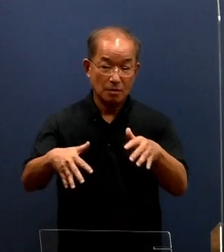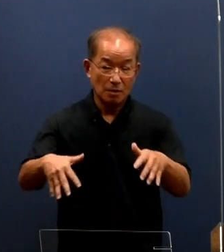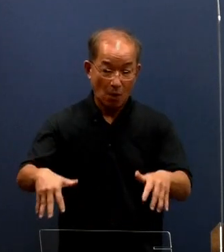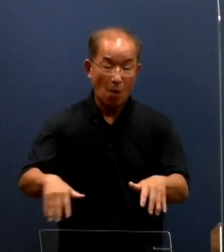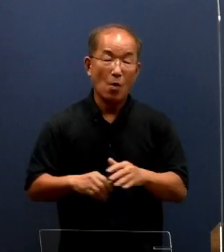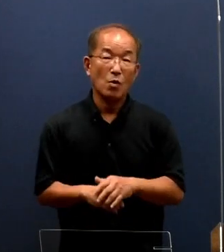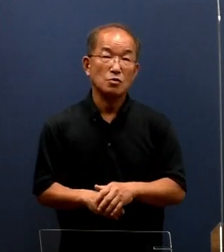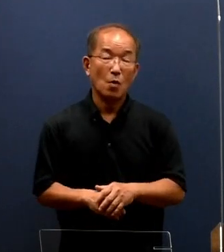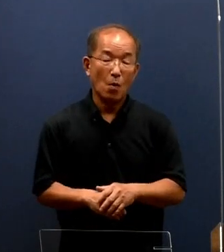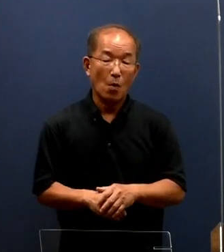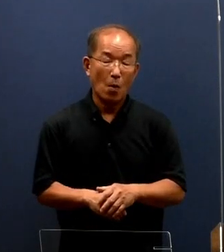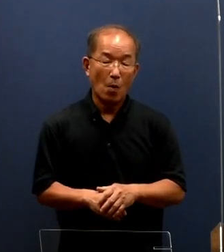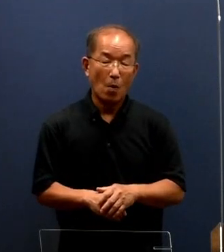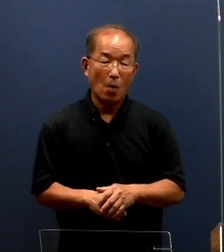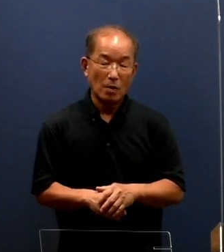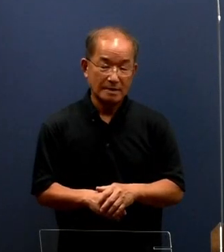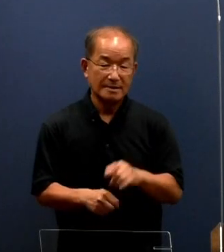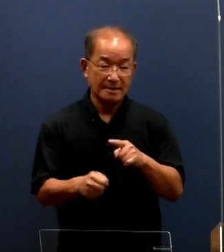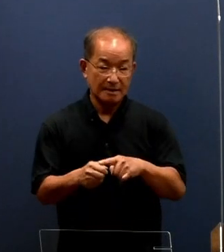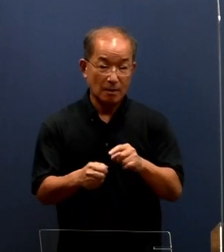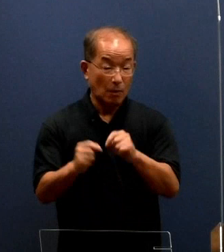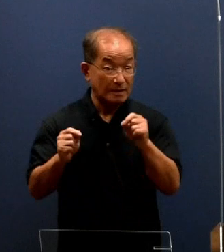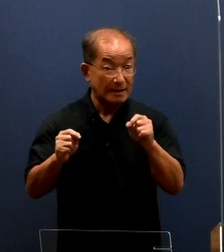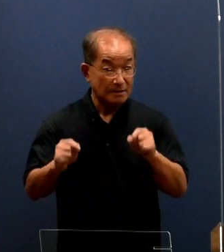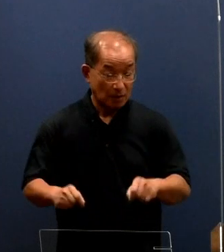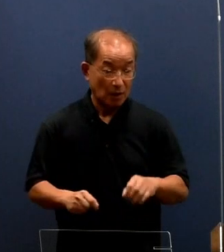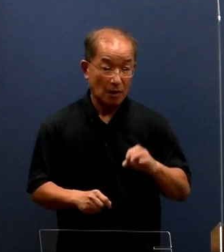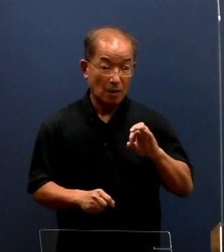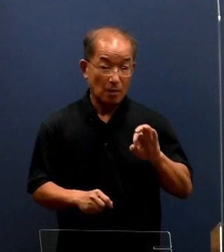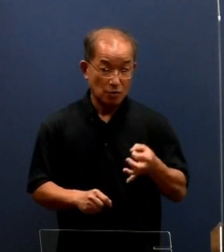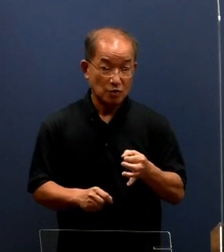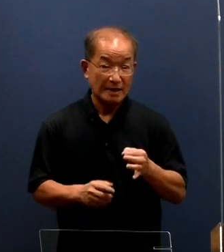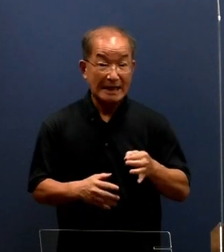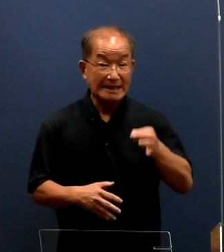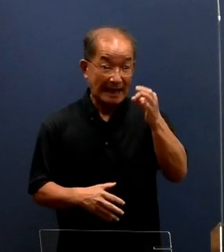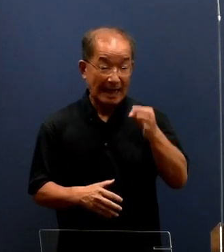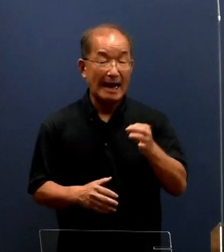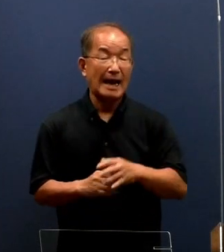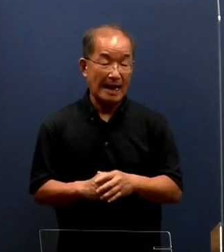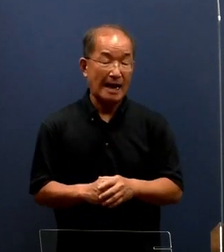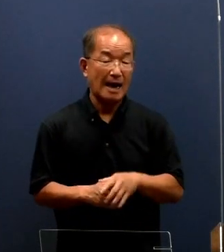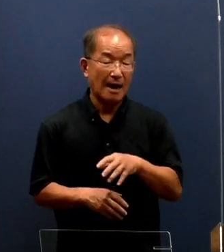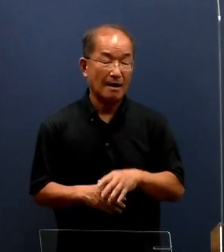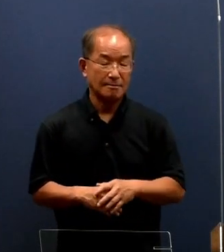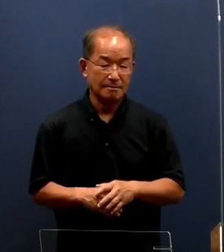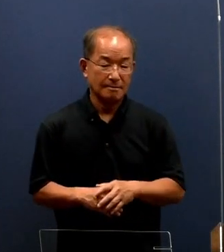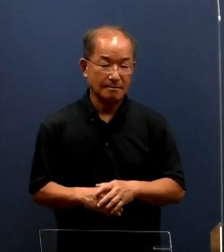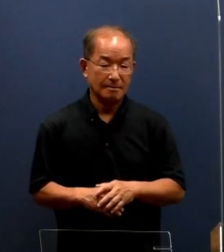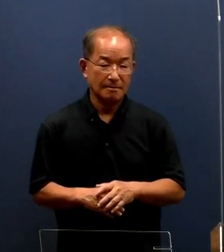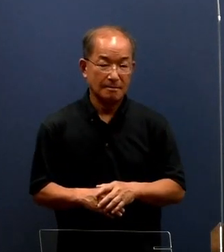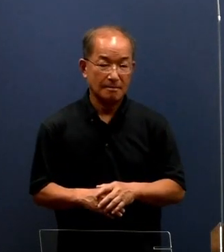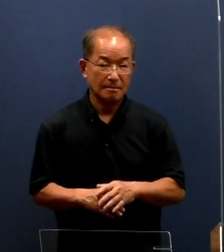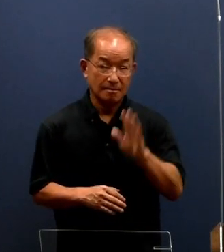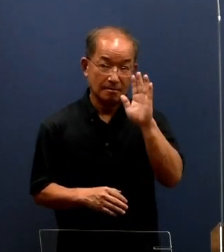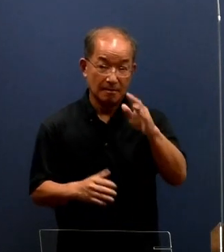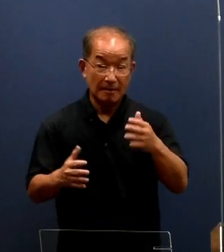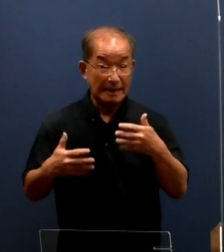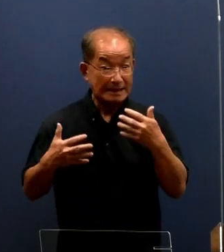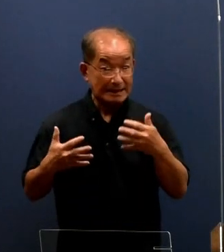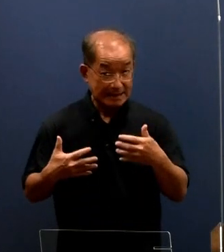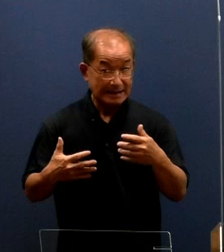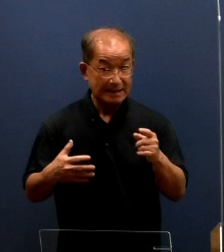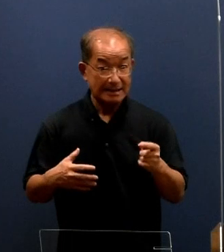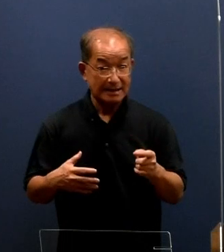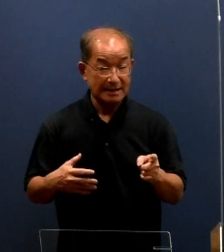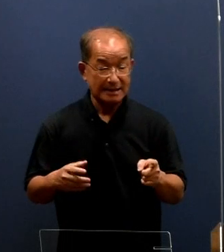高というのがあります。やっぱりこれが秋におそらく臨時国会が開かれて、本格